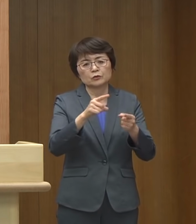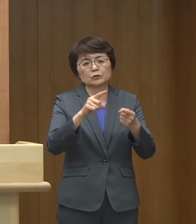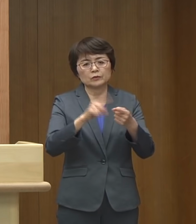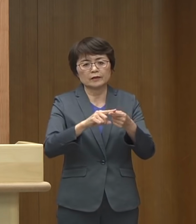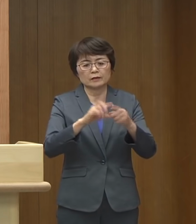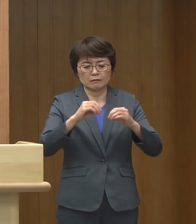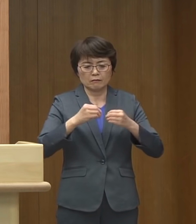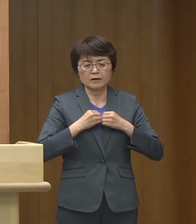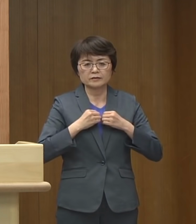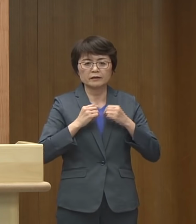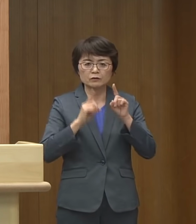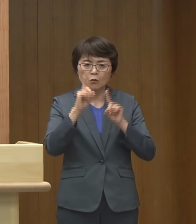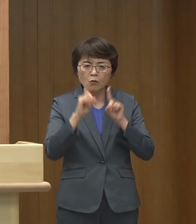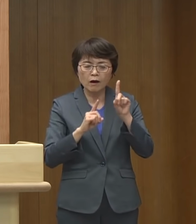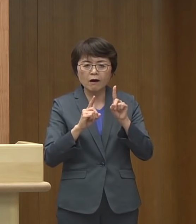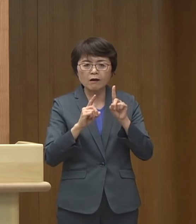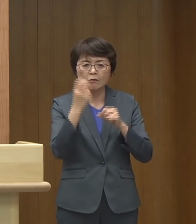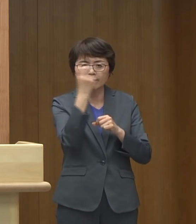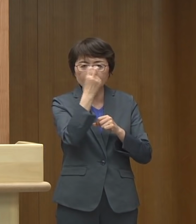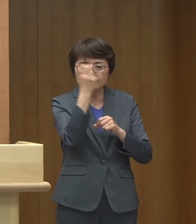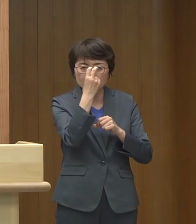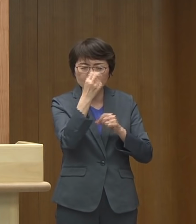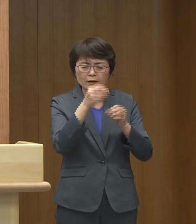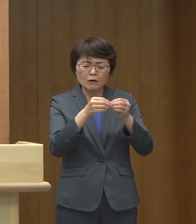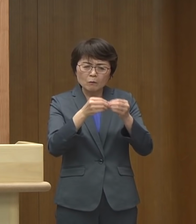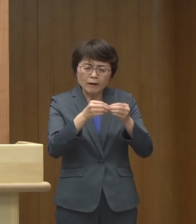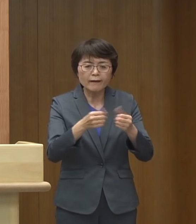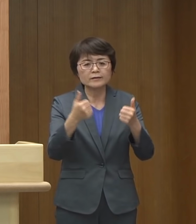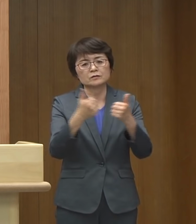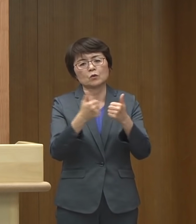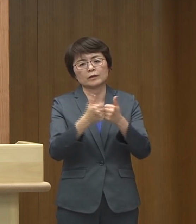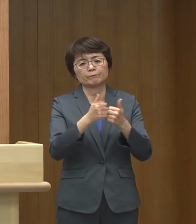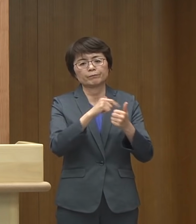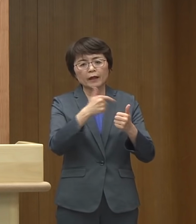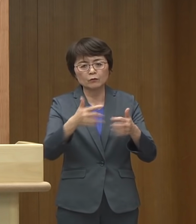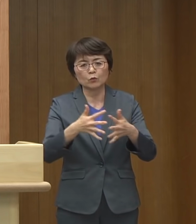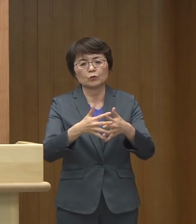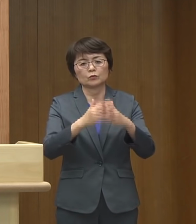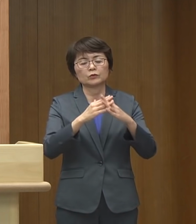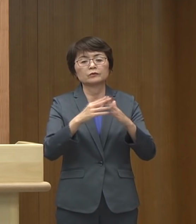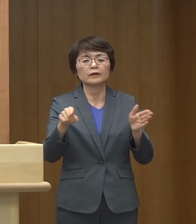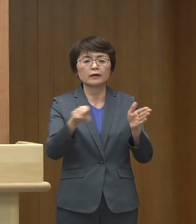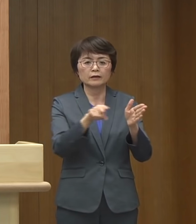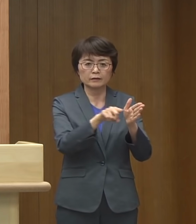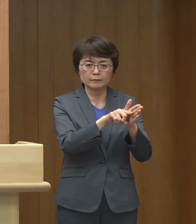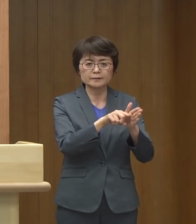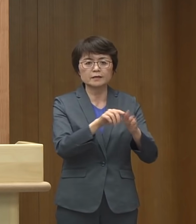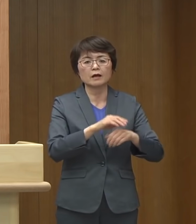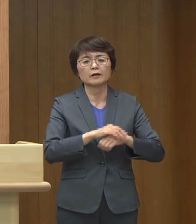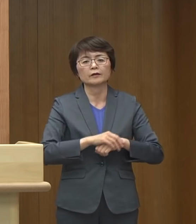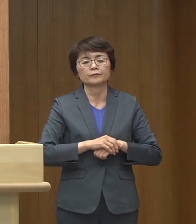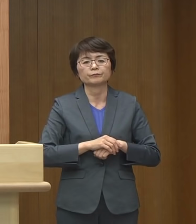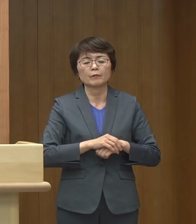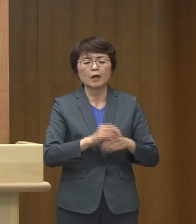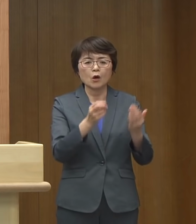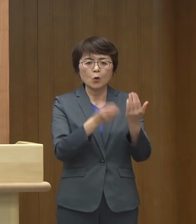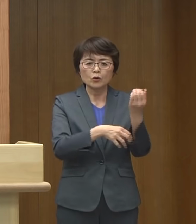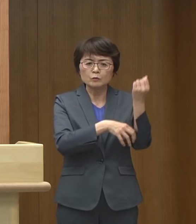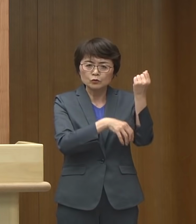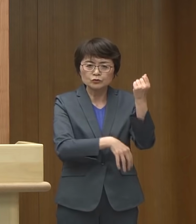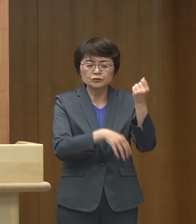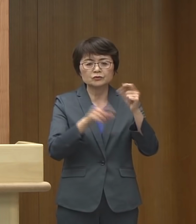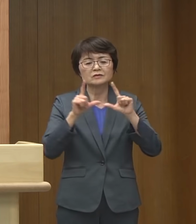実施やきめ細やかな相談対応に取り組んできたところでございます。法に基づく宣言